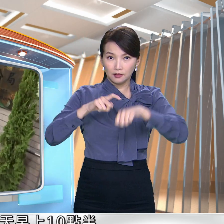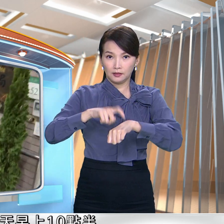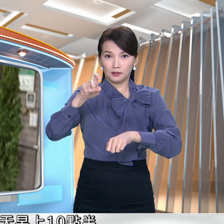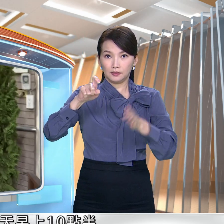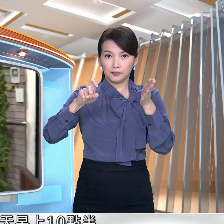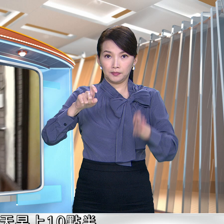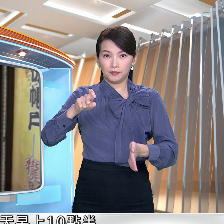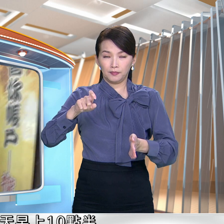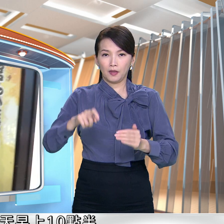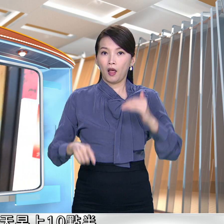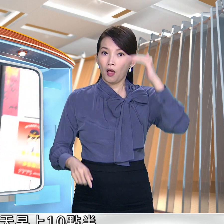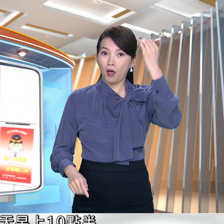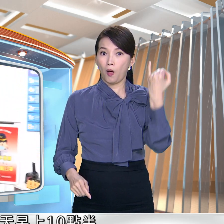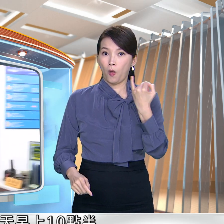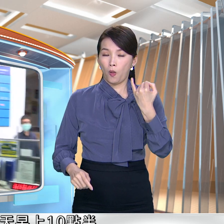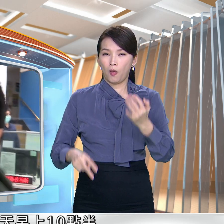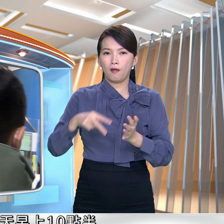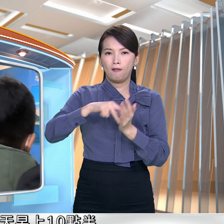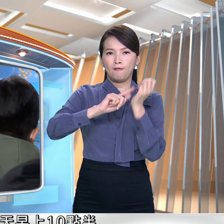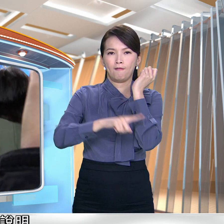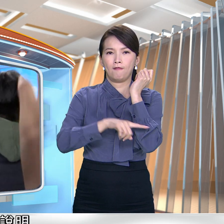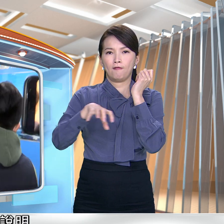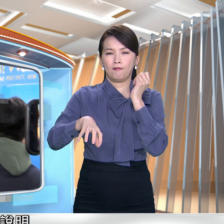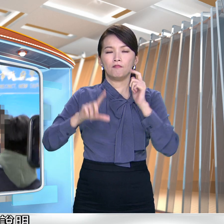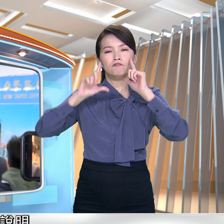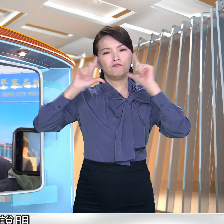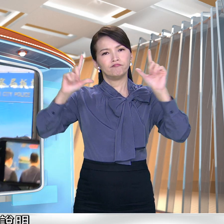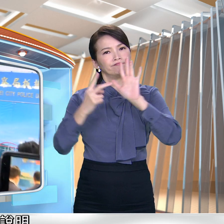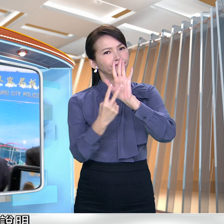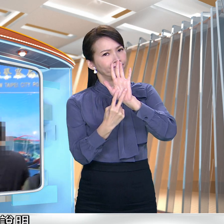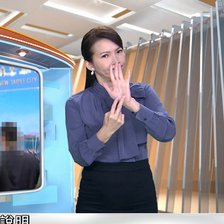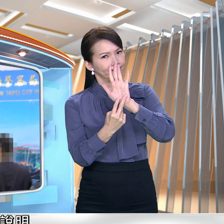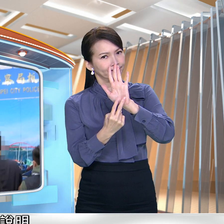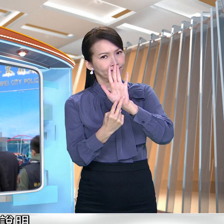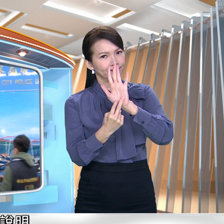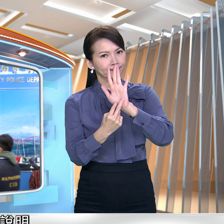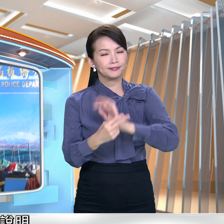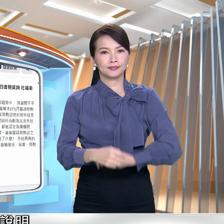瑜预计今天早上10点半在立法院对外说明。